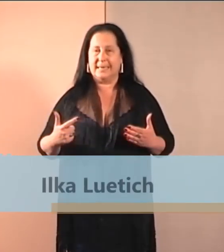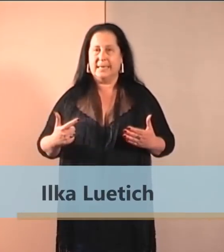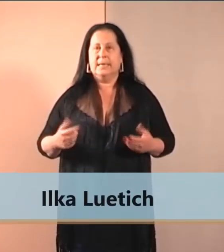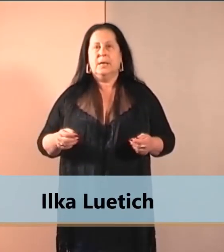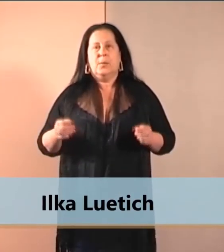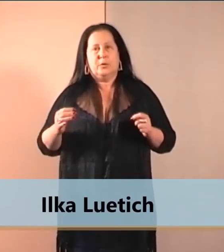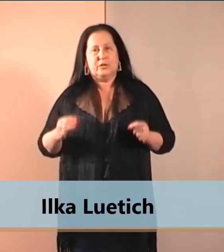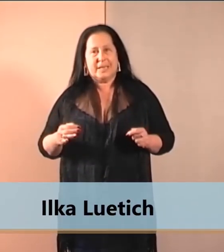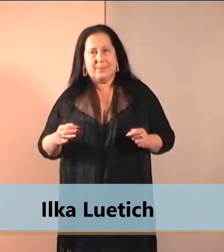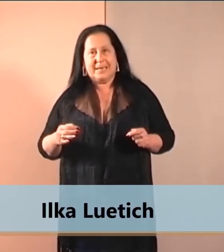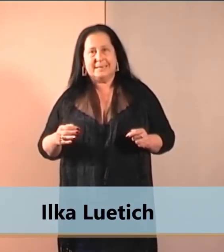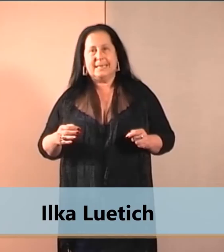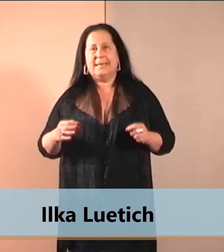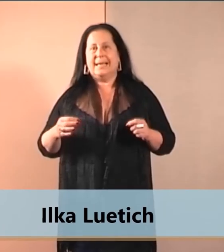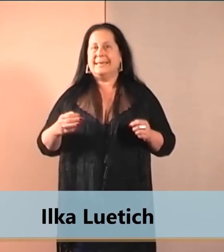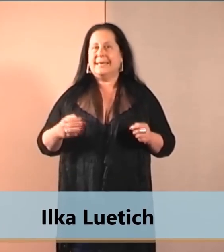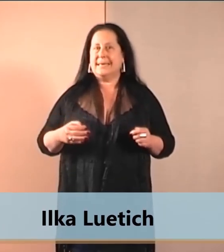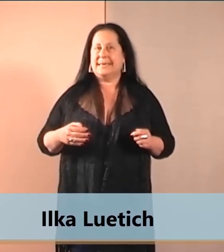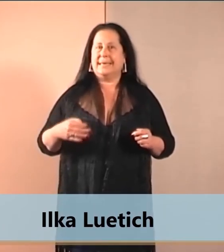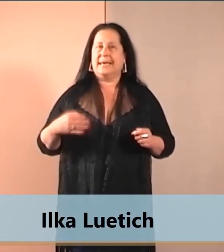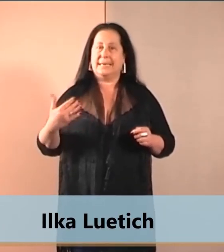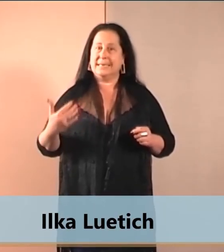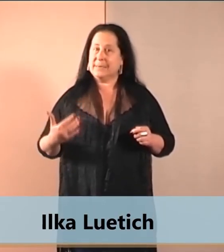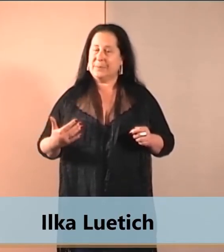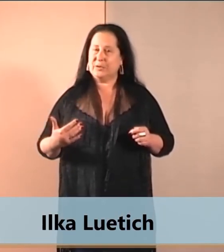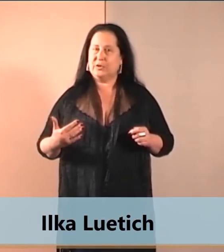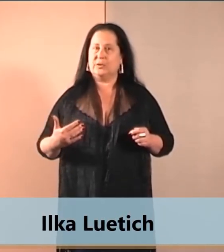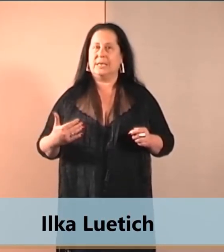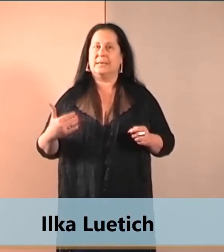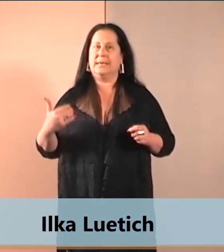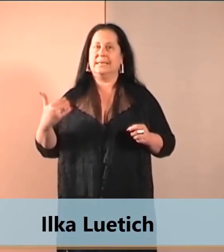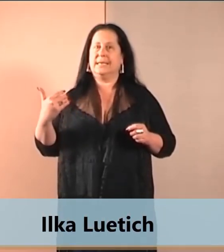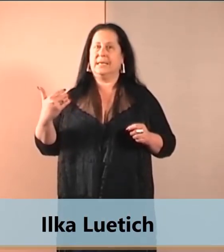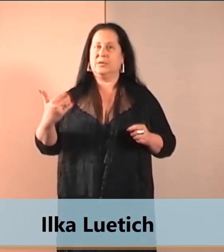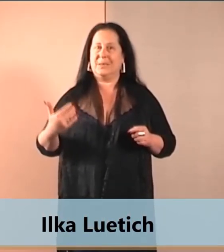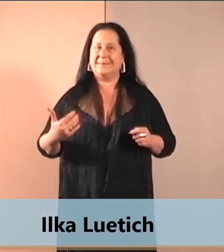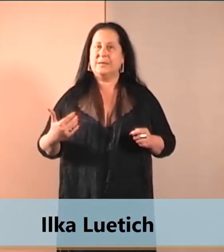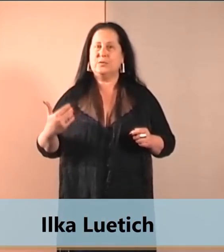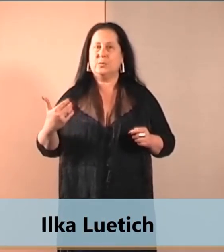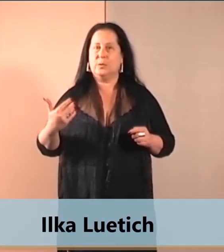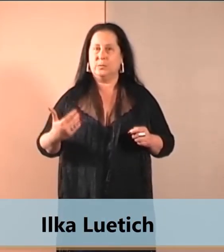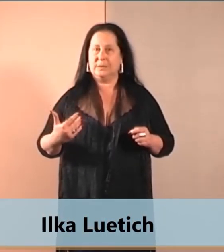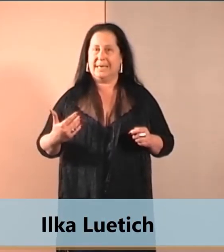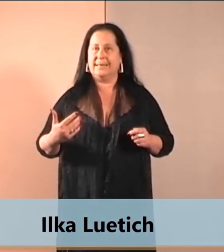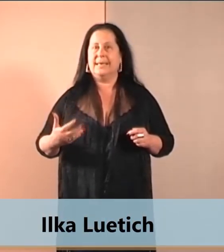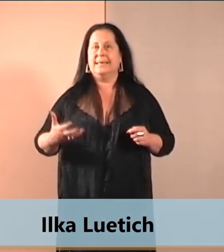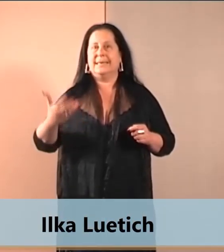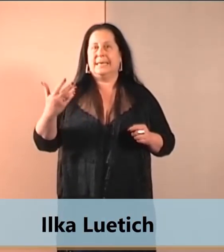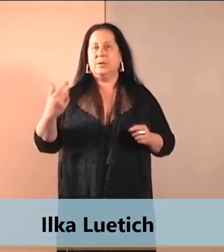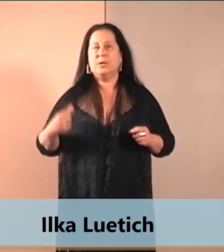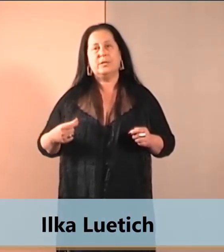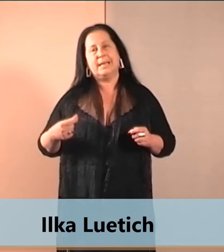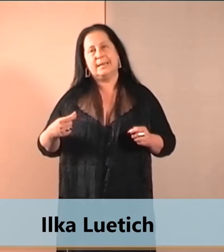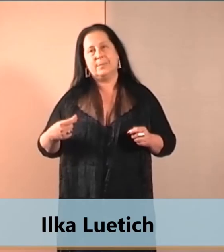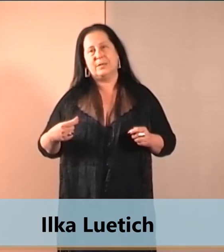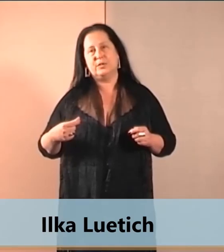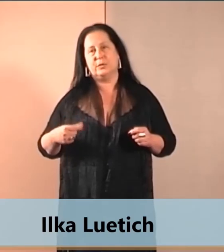Por otra parte, la idea es que aquella persona que haya expresado su voluntad De que luego de la cremación,